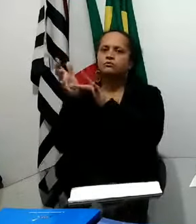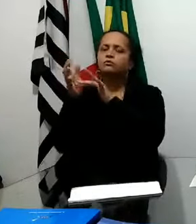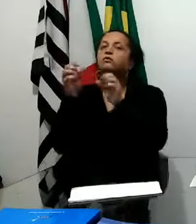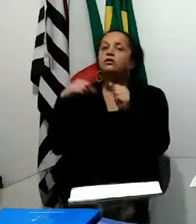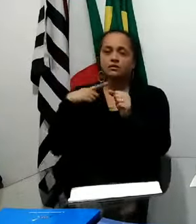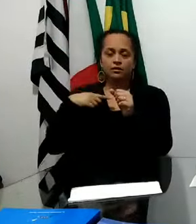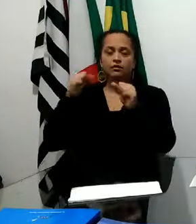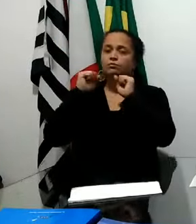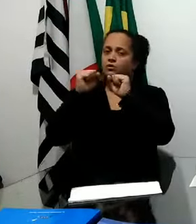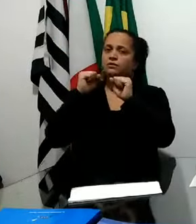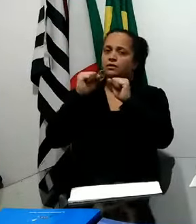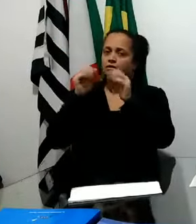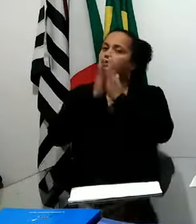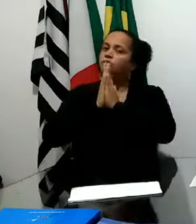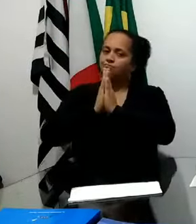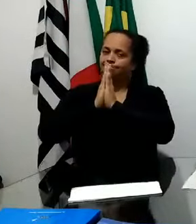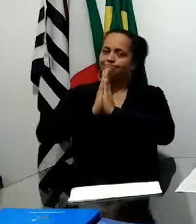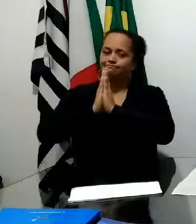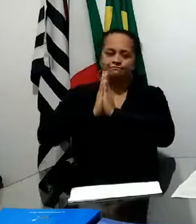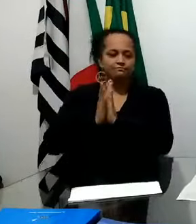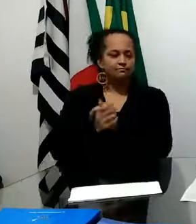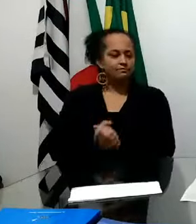oração. Olha,